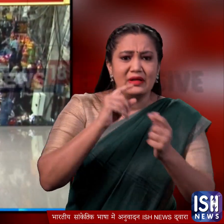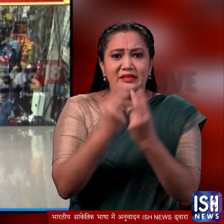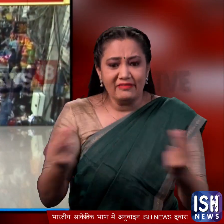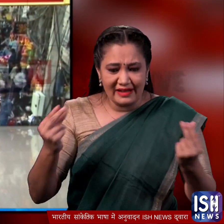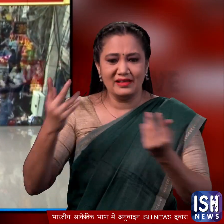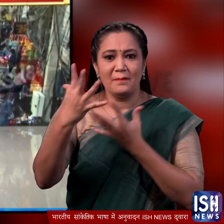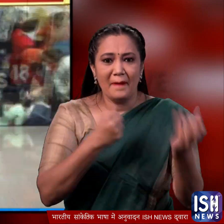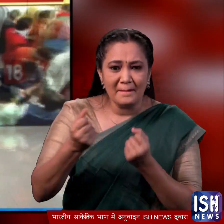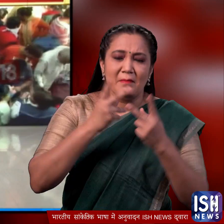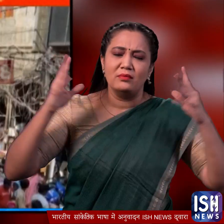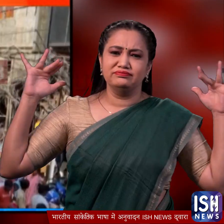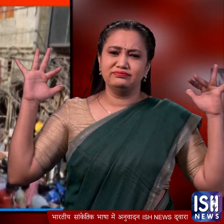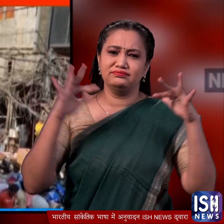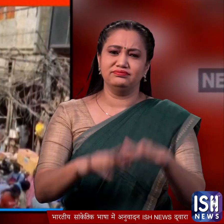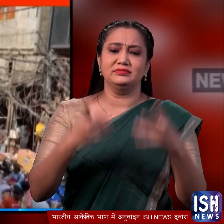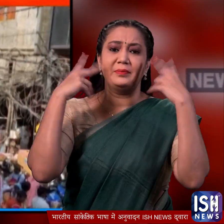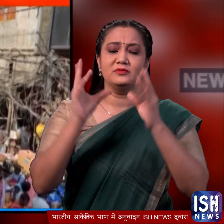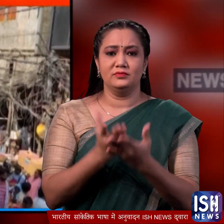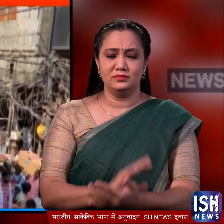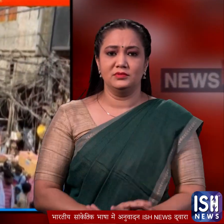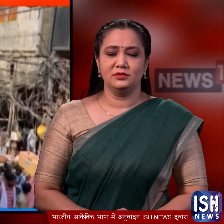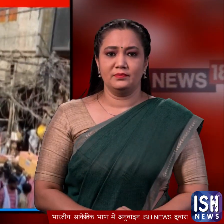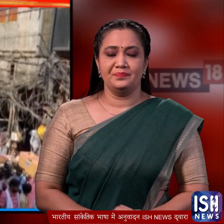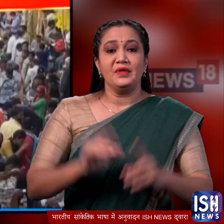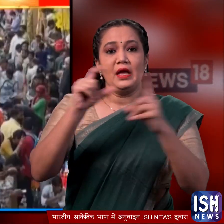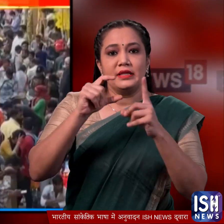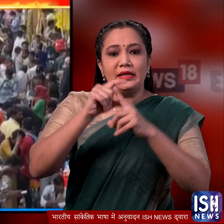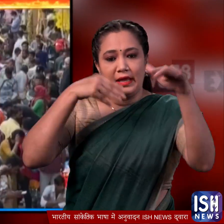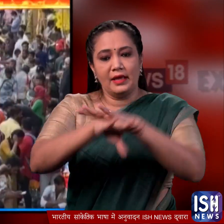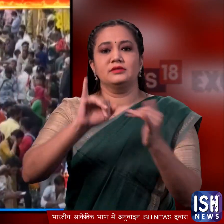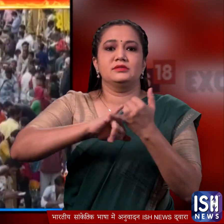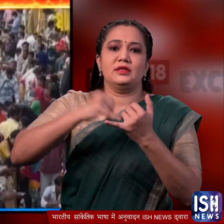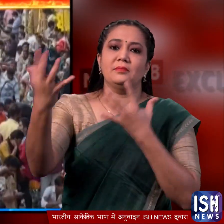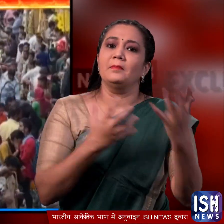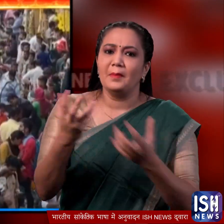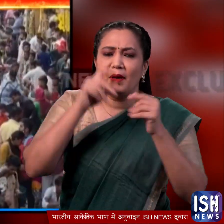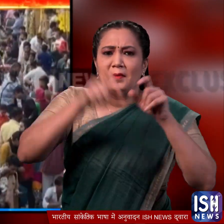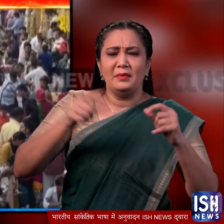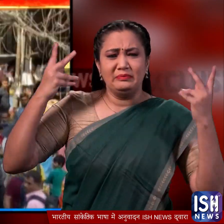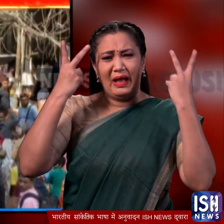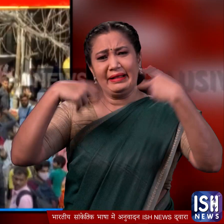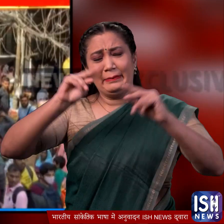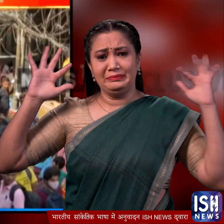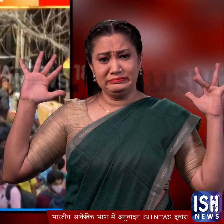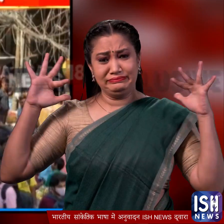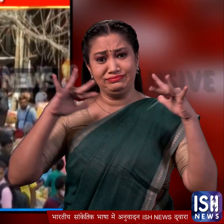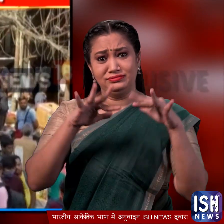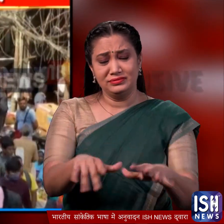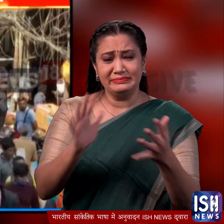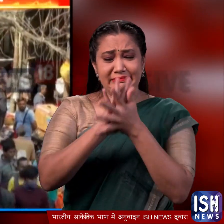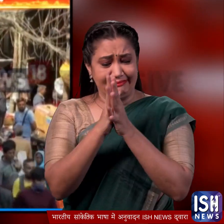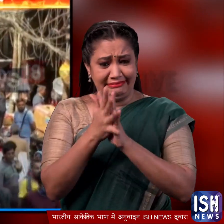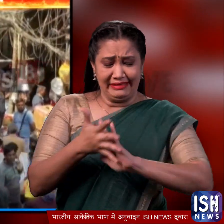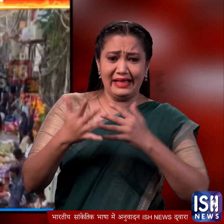का भूत सवार नजर आया, जिसकी एक तस्वीर दिल्ली के सदर बाजार में दिखी, जहां खरीदारों का सैलाब इस तरह उमड़ा